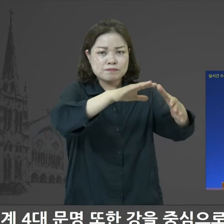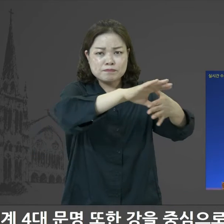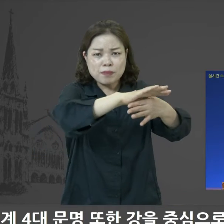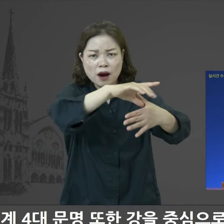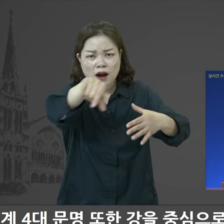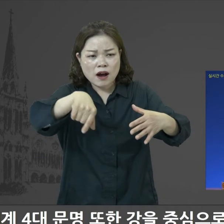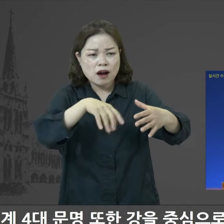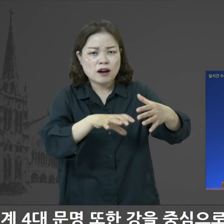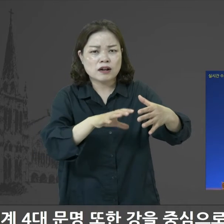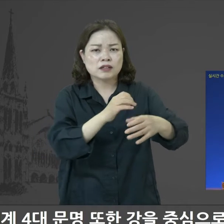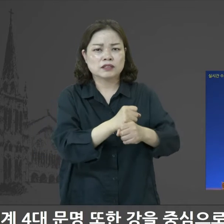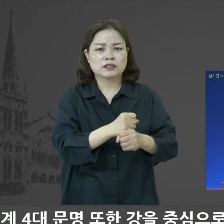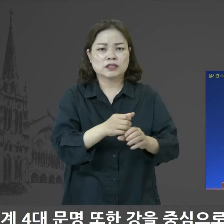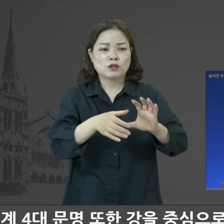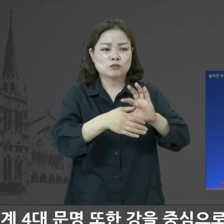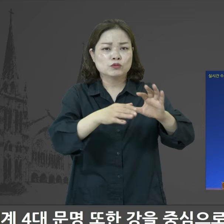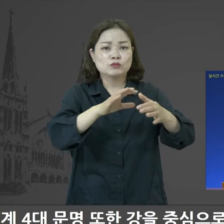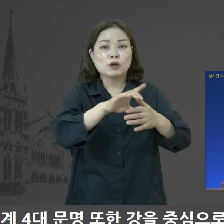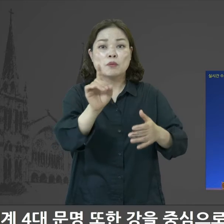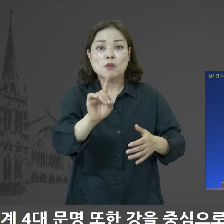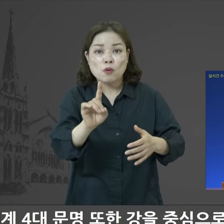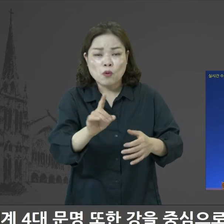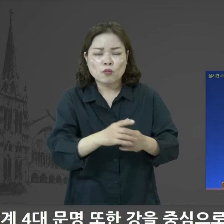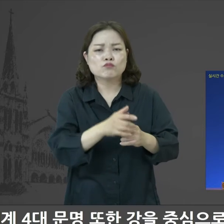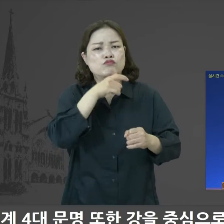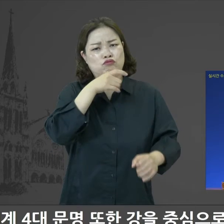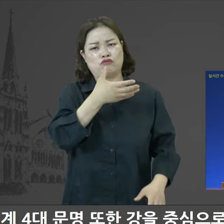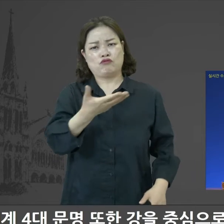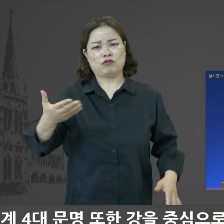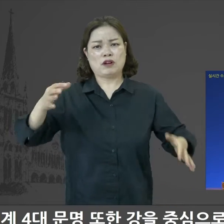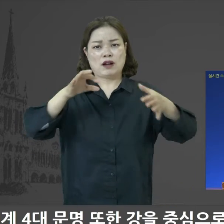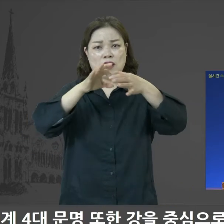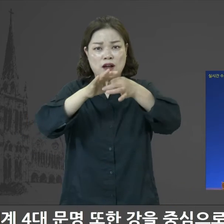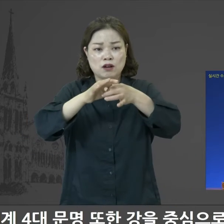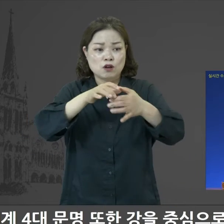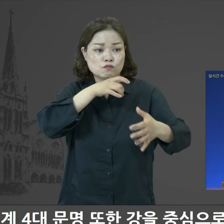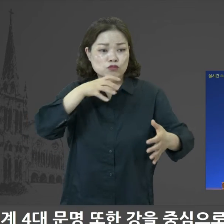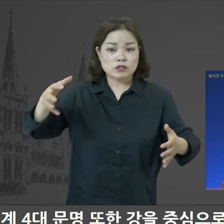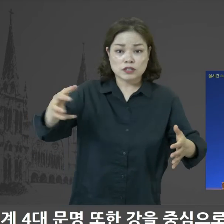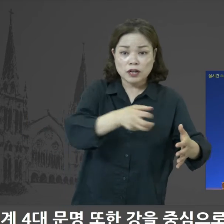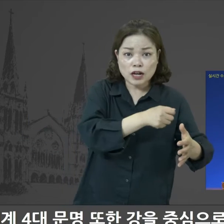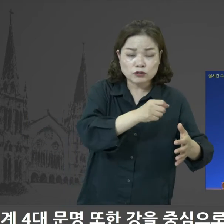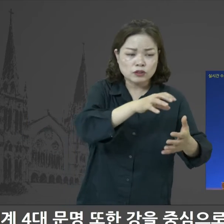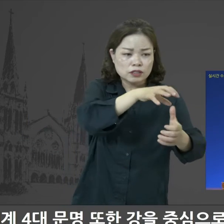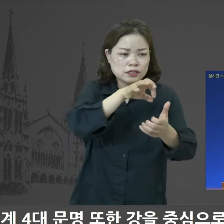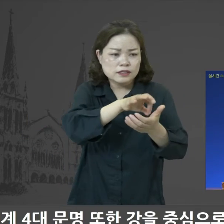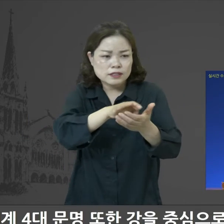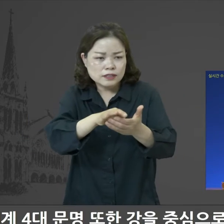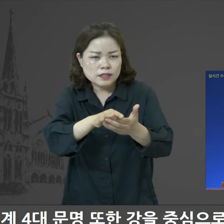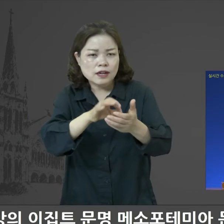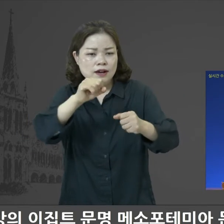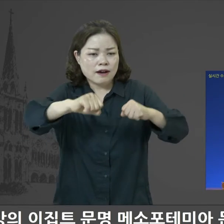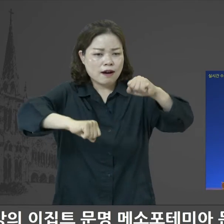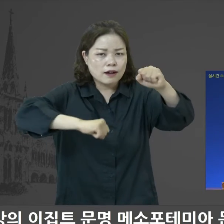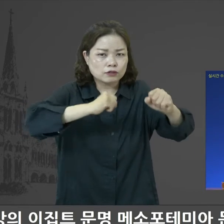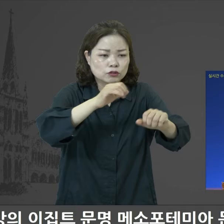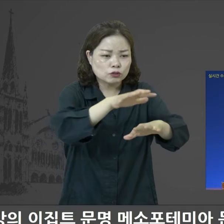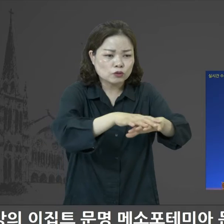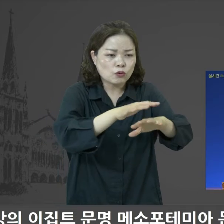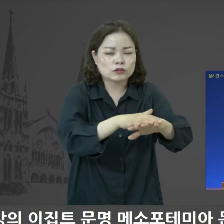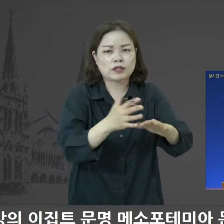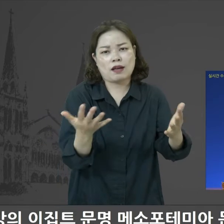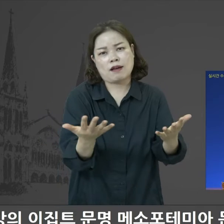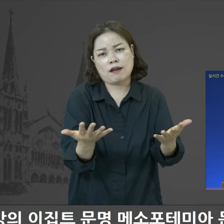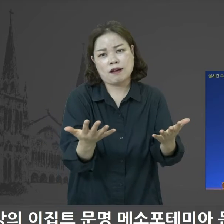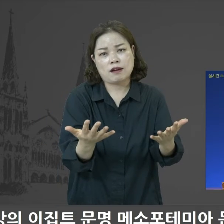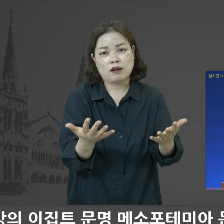황허강 중류의 황허 문명이 바로 그것입니다. 그러니까 고대 사회에서 물을 얻으면 물을 이용해서 가축을 키우고 농사를 짓습니다. 농사를